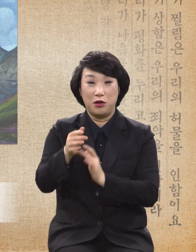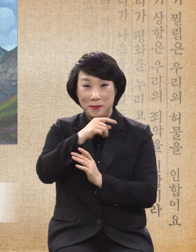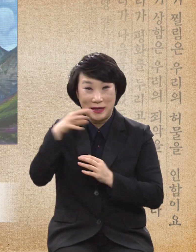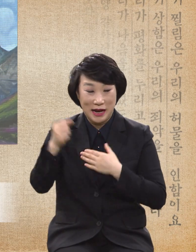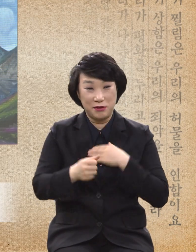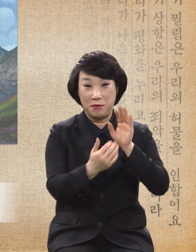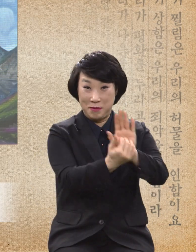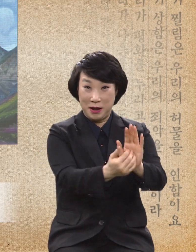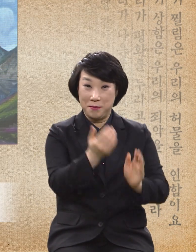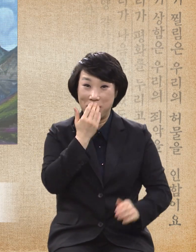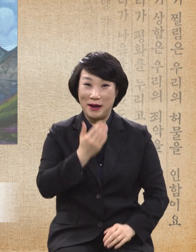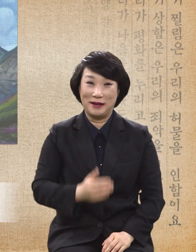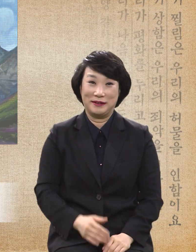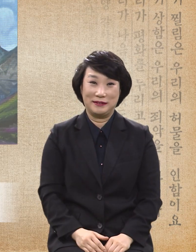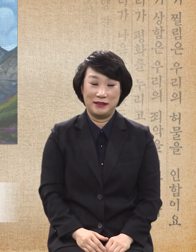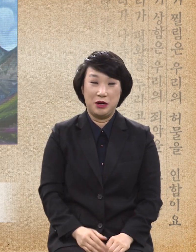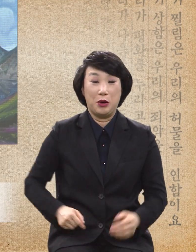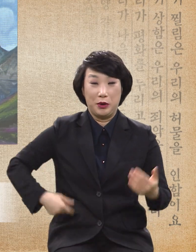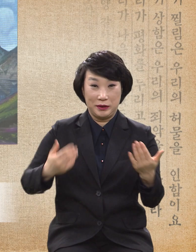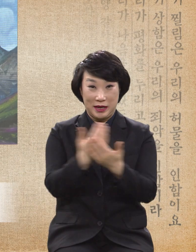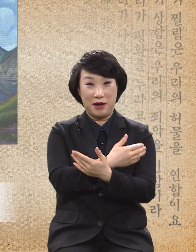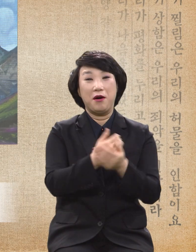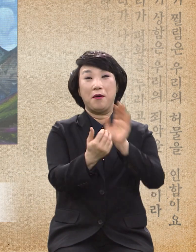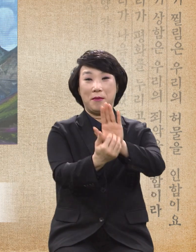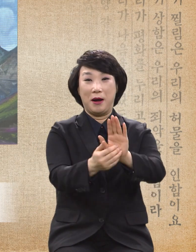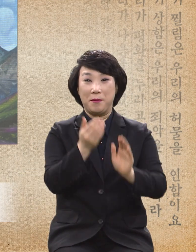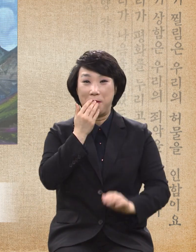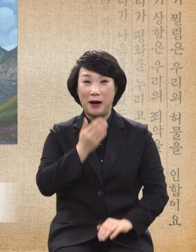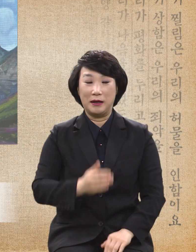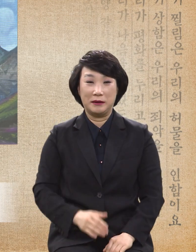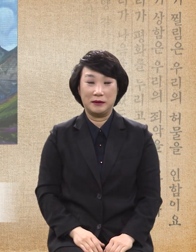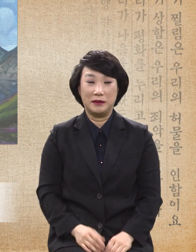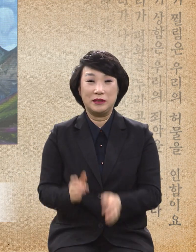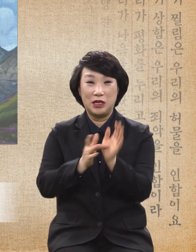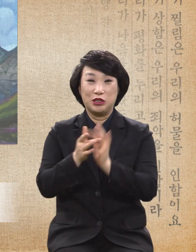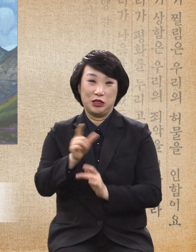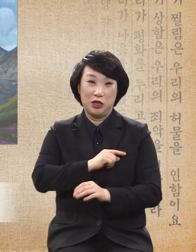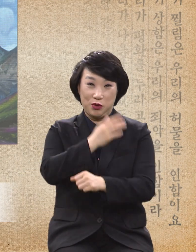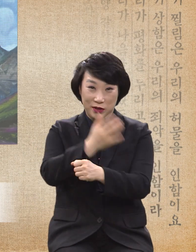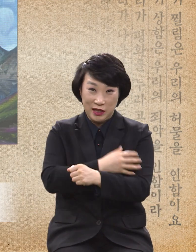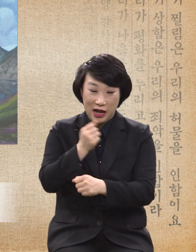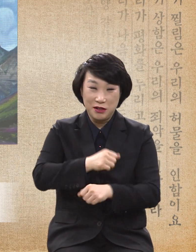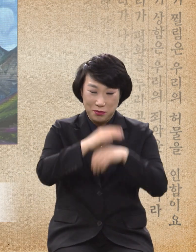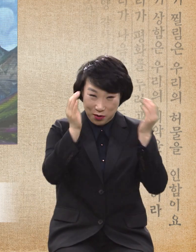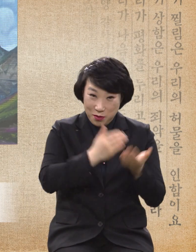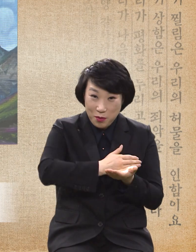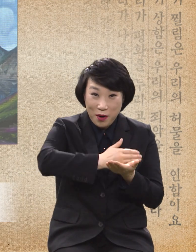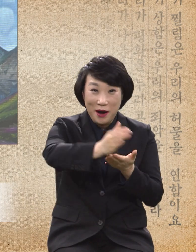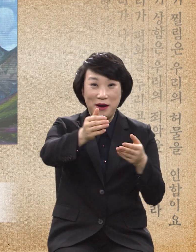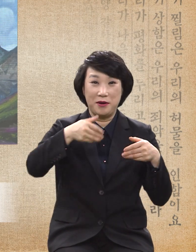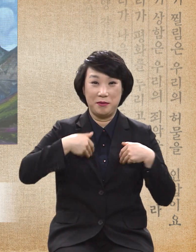피로 막아야 되니까, 회개로 막아야 되니까, 예수님의 권세로 몰아내야